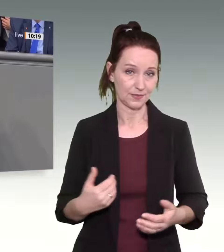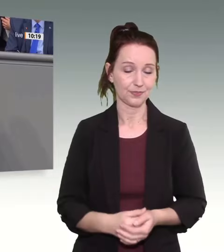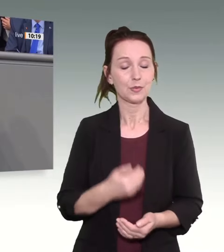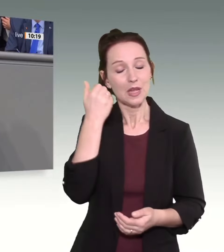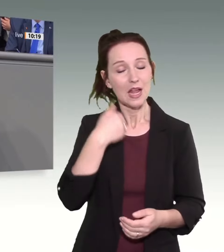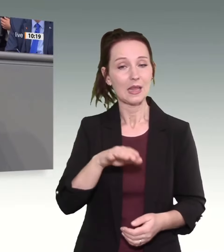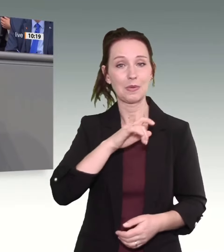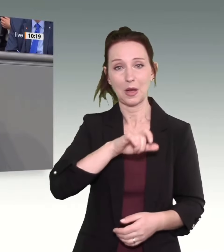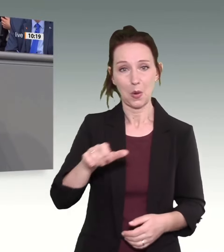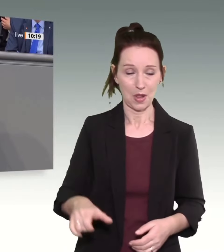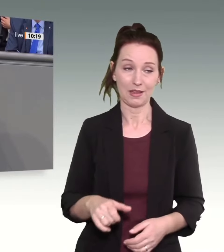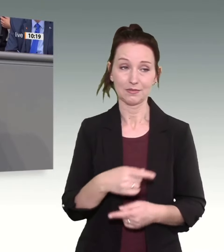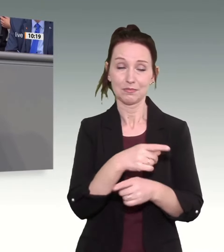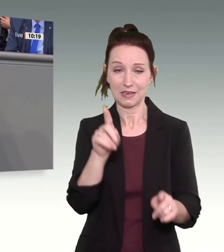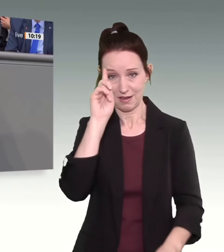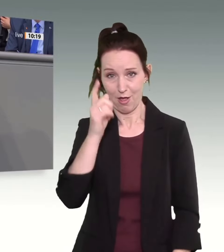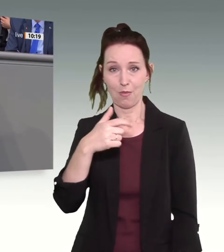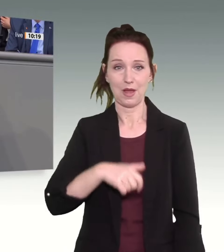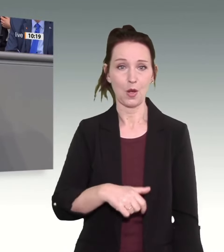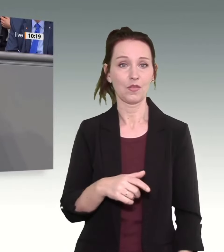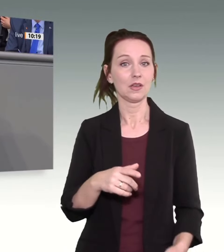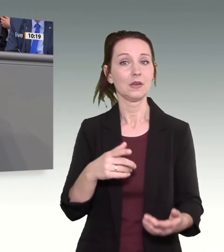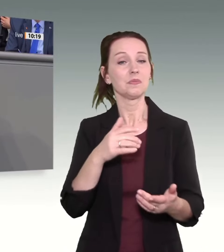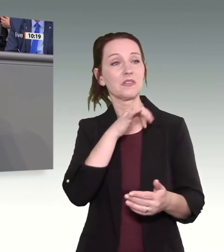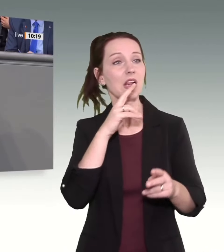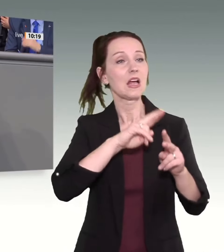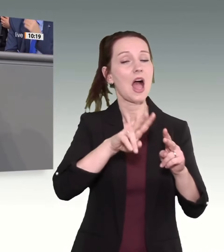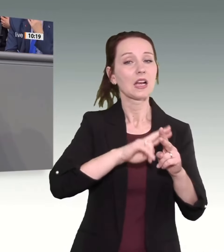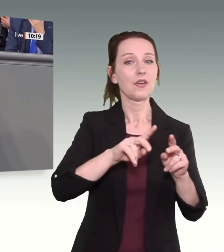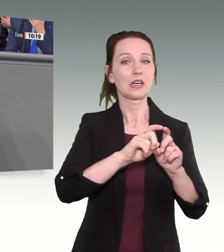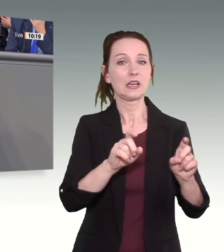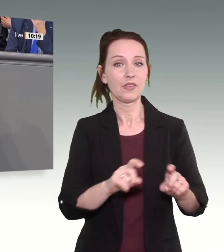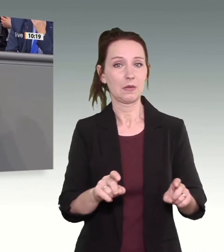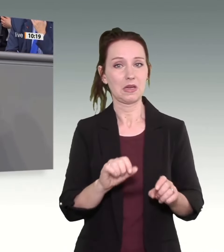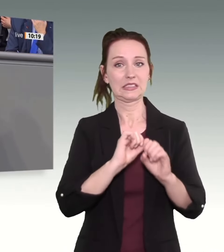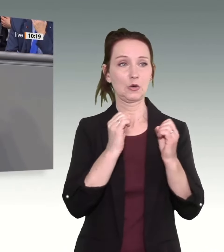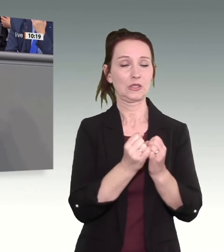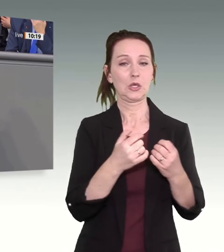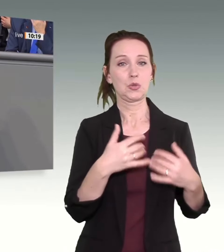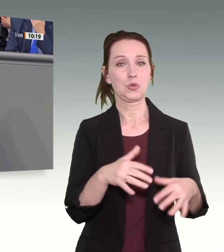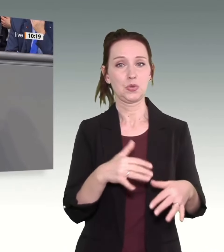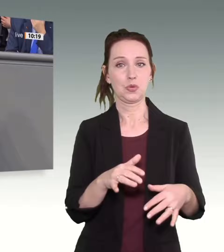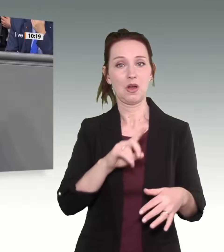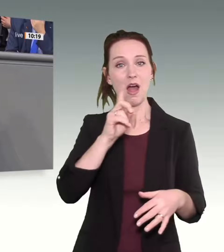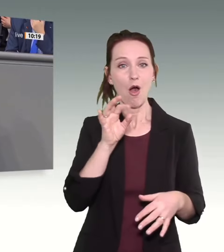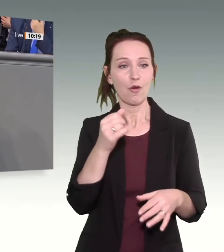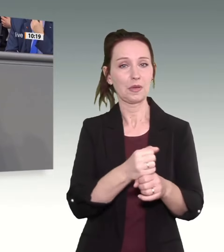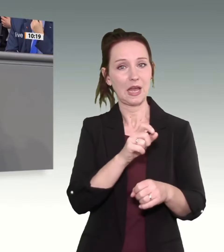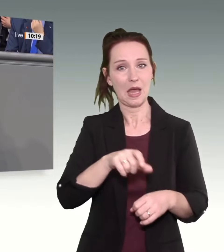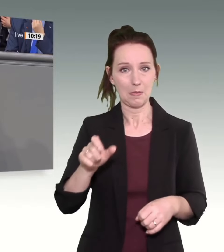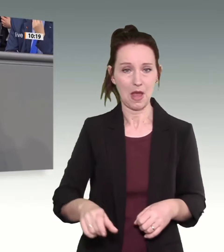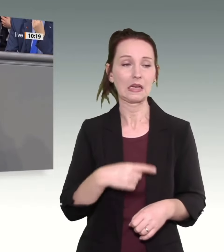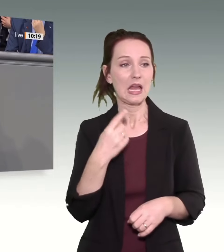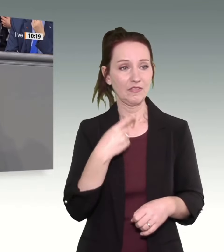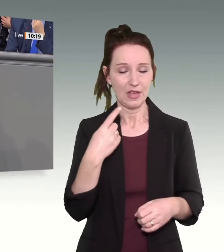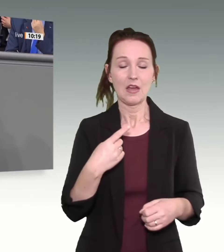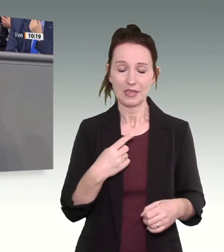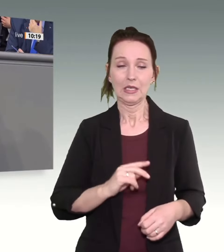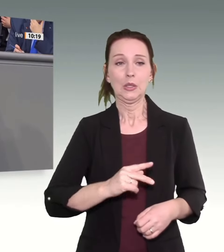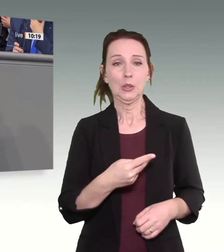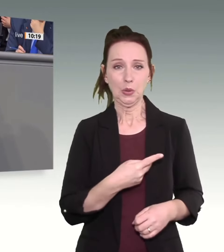Lage vieler Handwerksunternehmen und ihrer Beschäftigten in der Bauwirtschaft bewegt uns gemeinsam. Aber wir machen daraus im Unterschied zu Ihnen kein